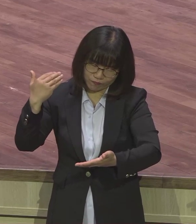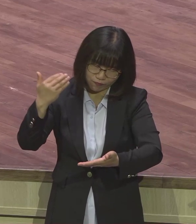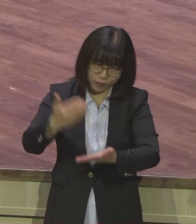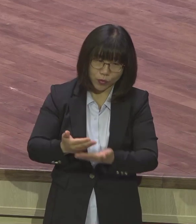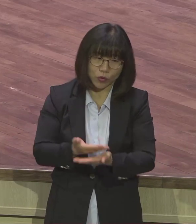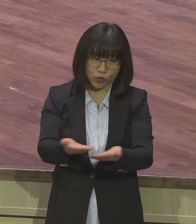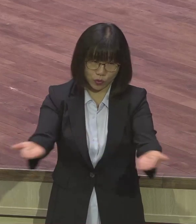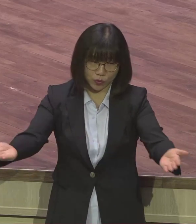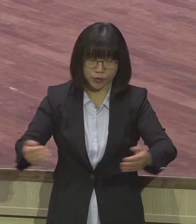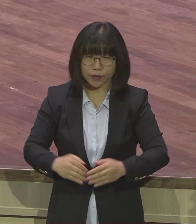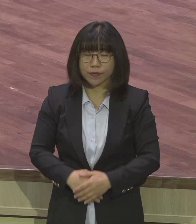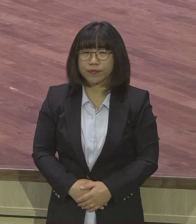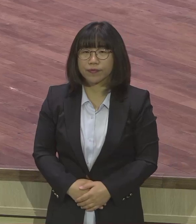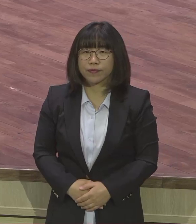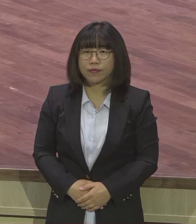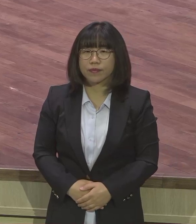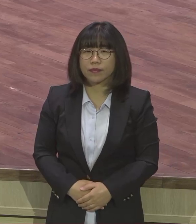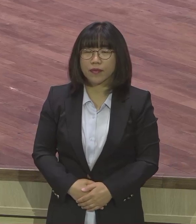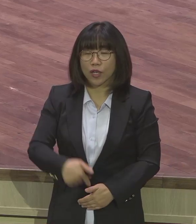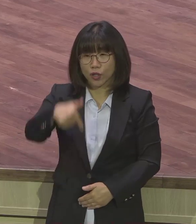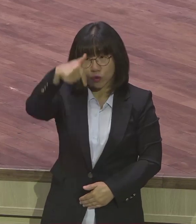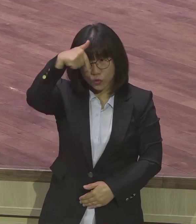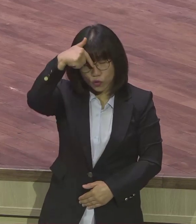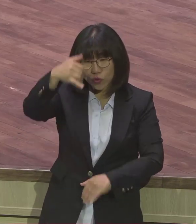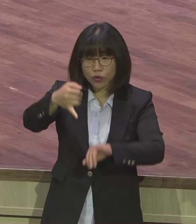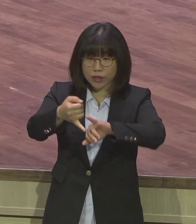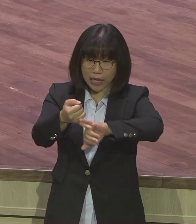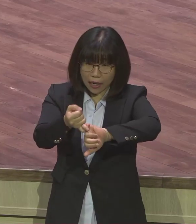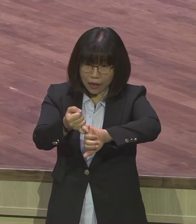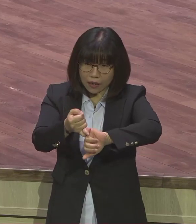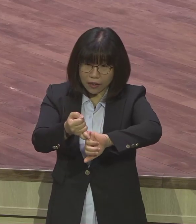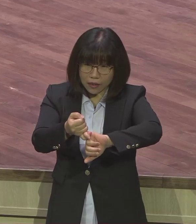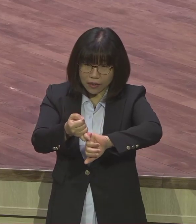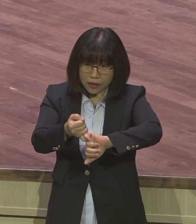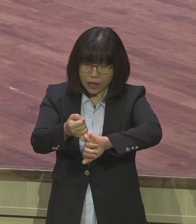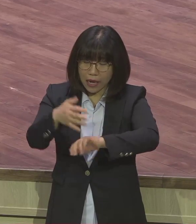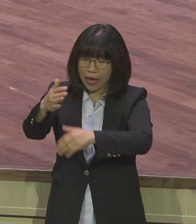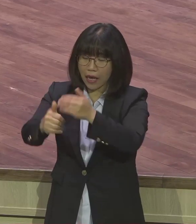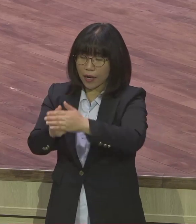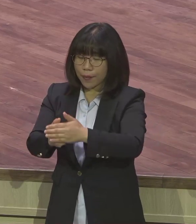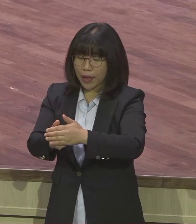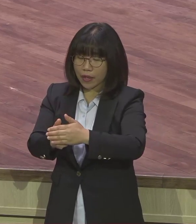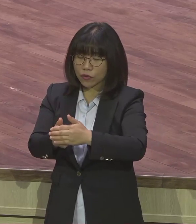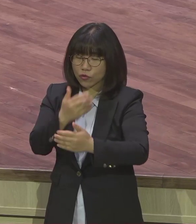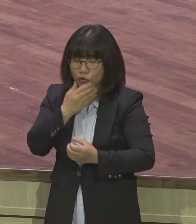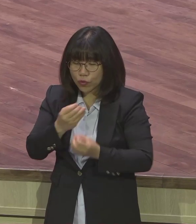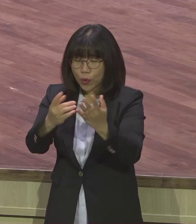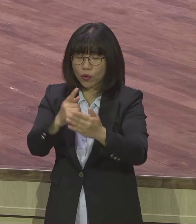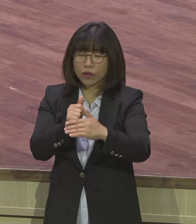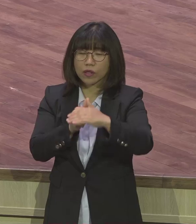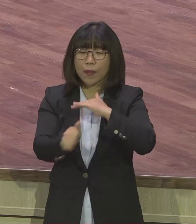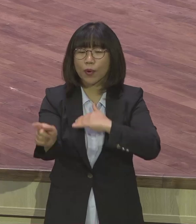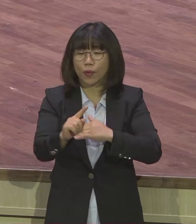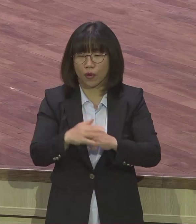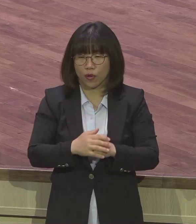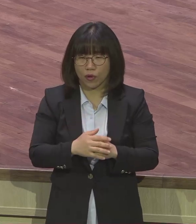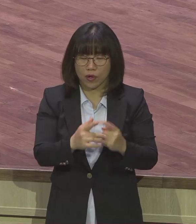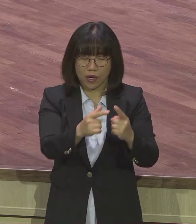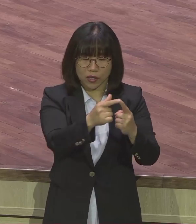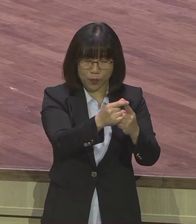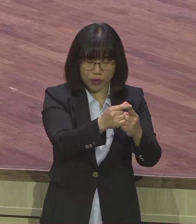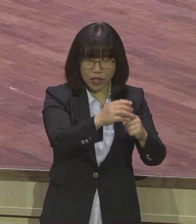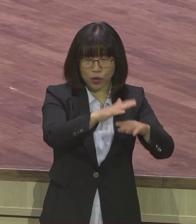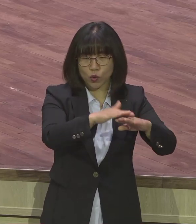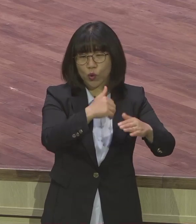구약시대는 두 가지가 하나님의 축복을 나타내는 대표적인 그러한 증거였어요. 그래서 야곱은